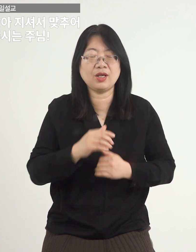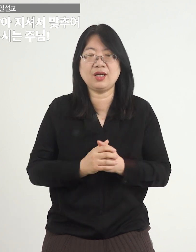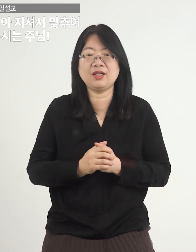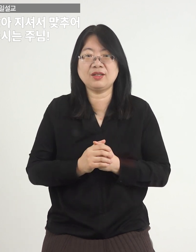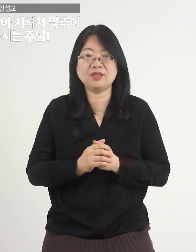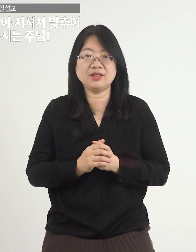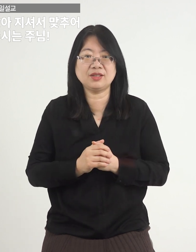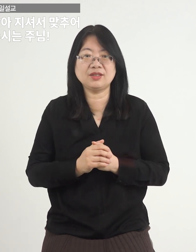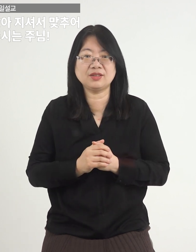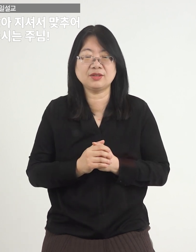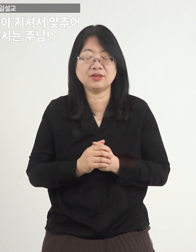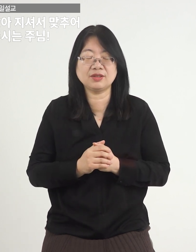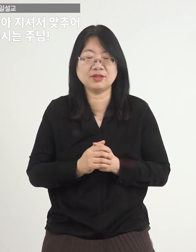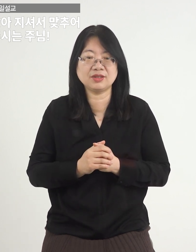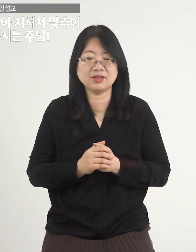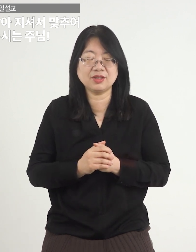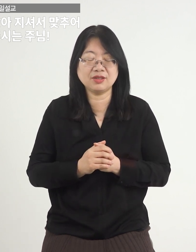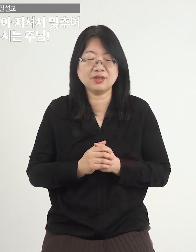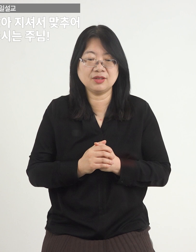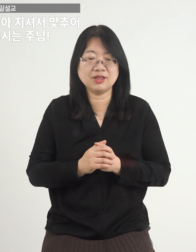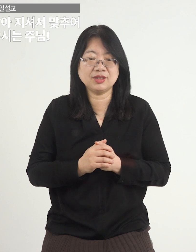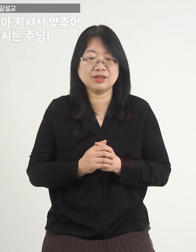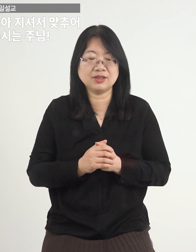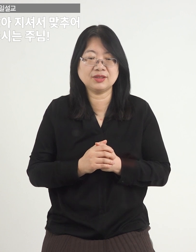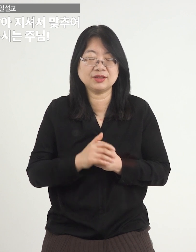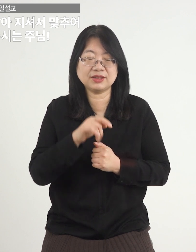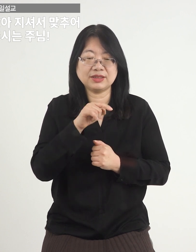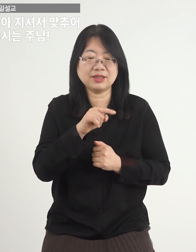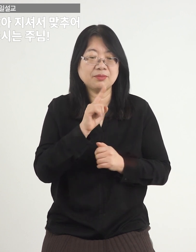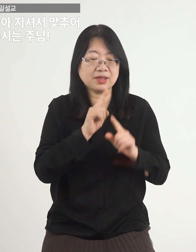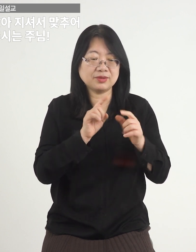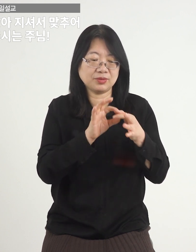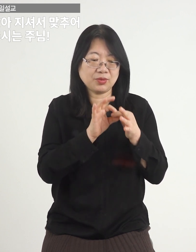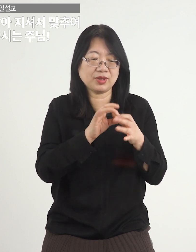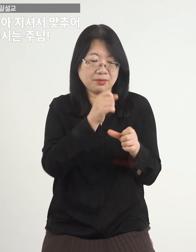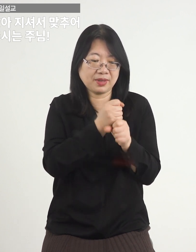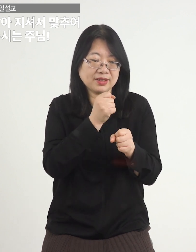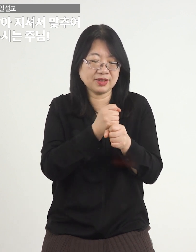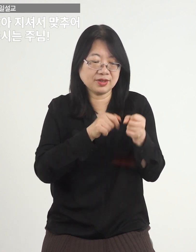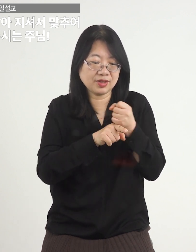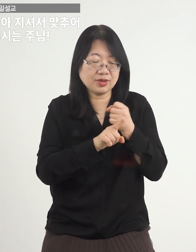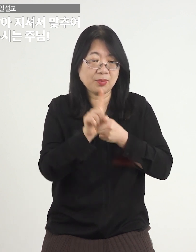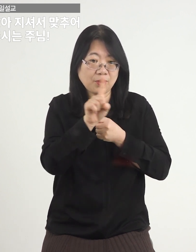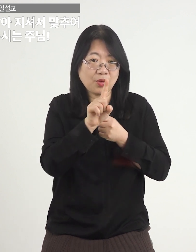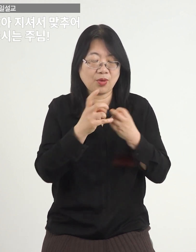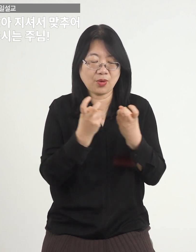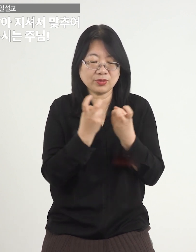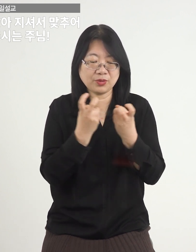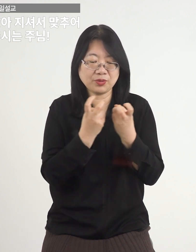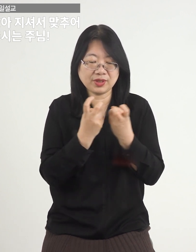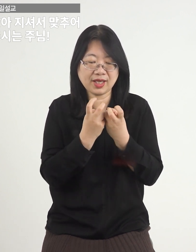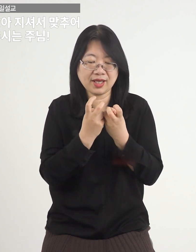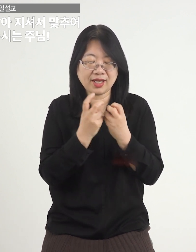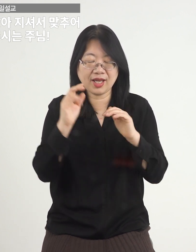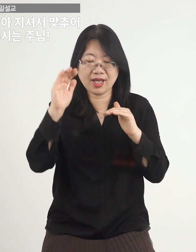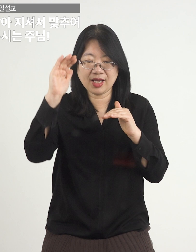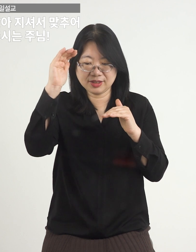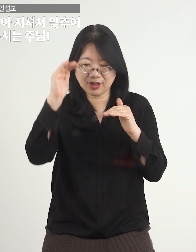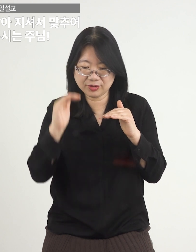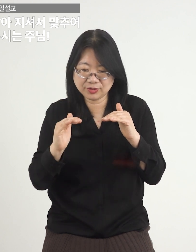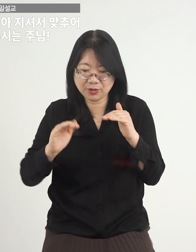여기에서 만들어졌고 여기에서 어떻게 낮추어지셔서